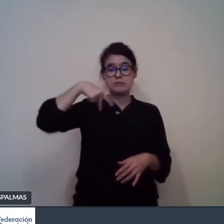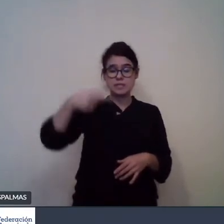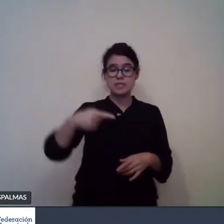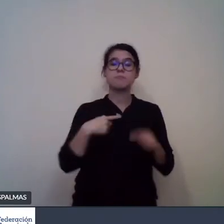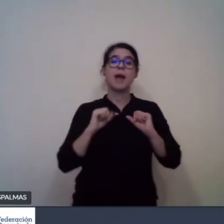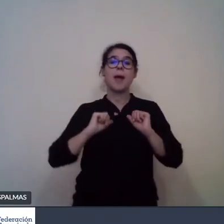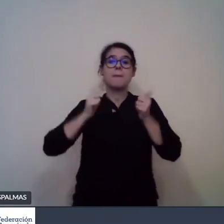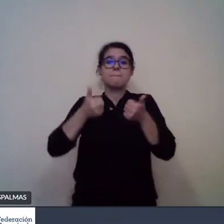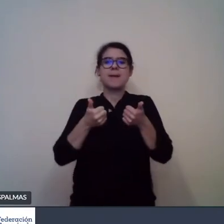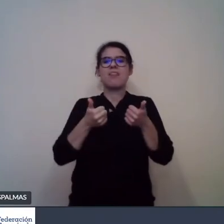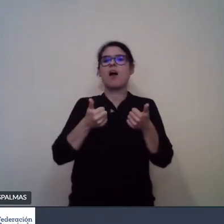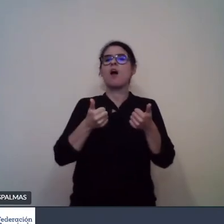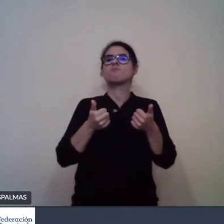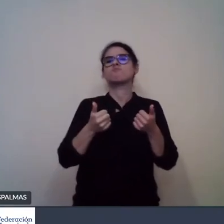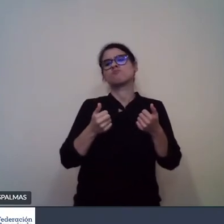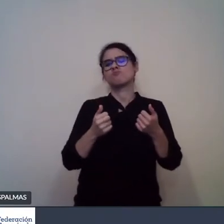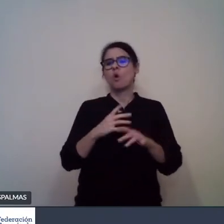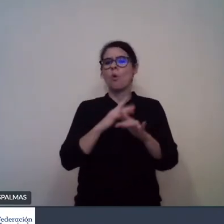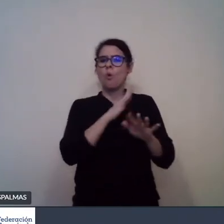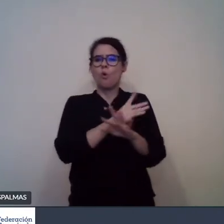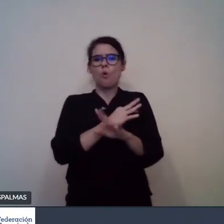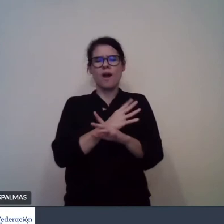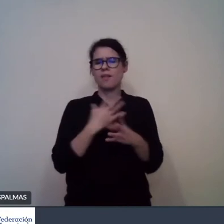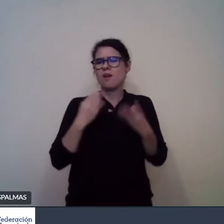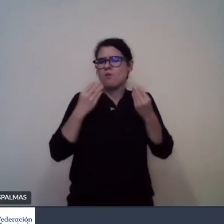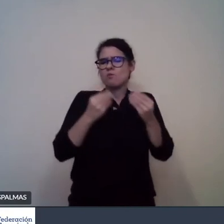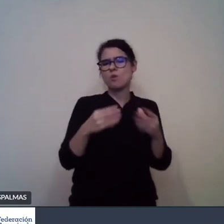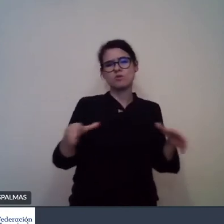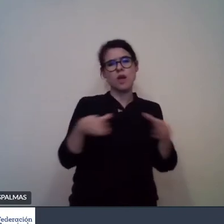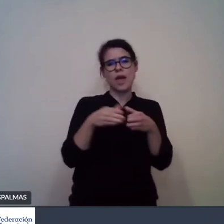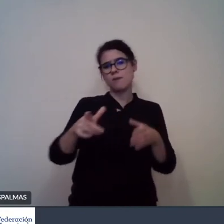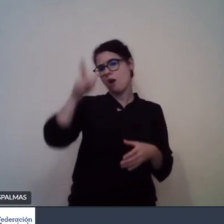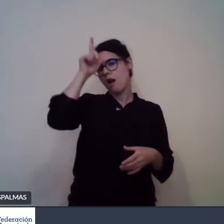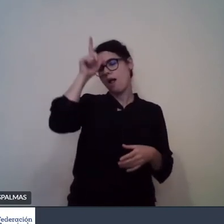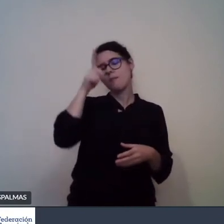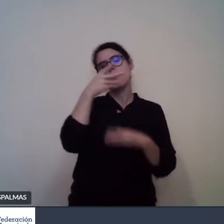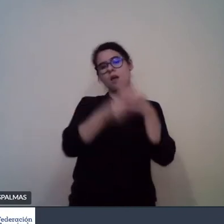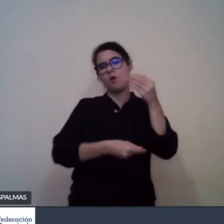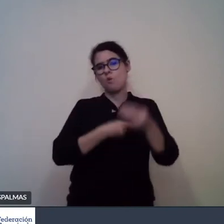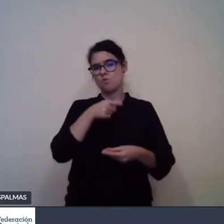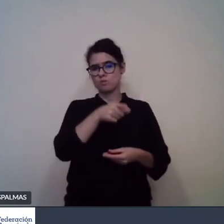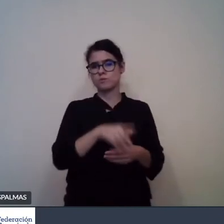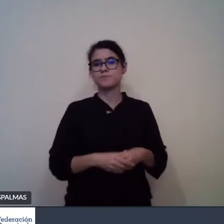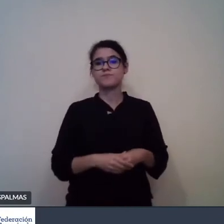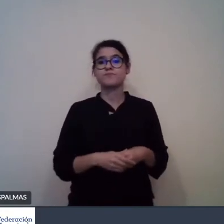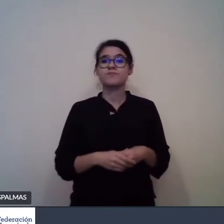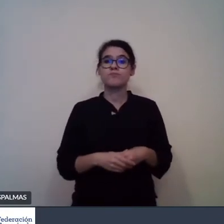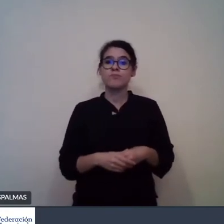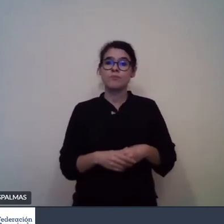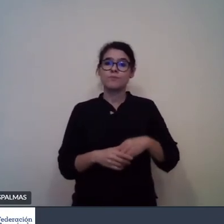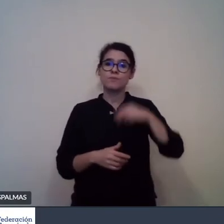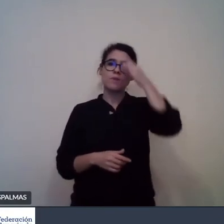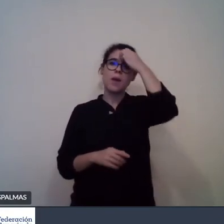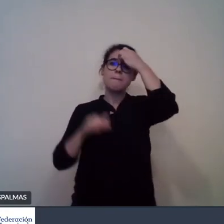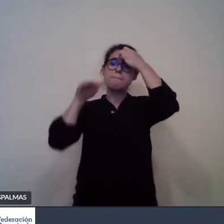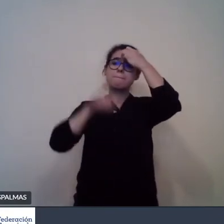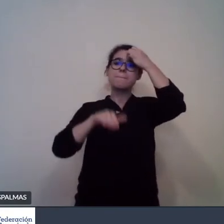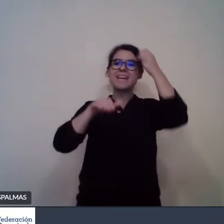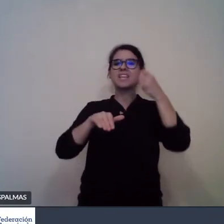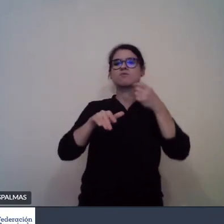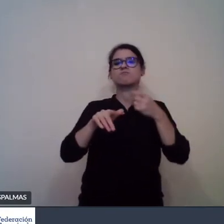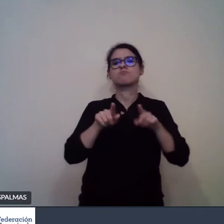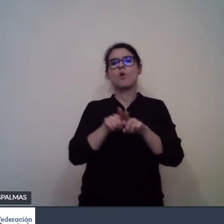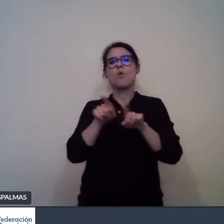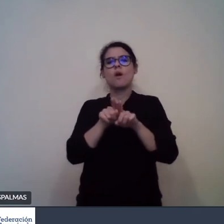alemanes. Balón fuera, bloqueo directo lateral, no llega a haber contacto porque el pequeño lo evita. Su jugador defensor se